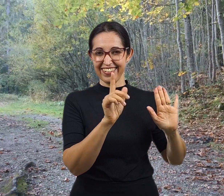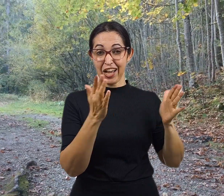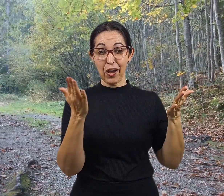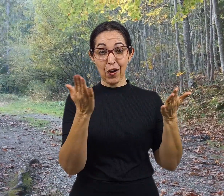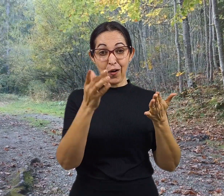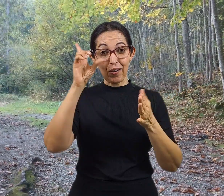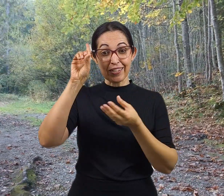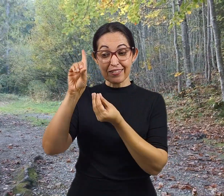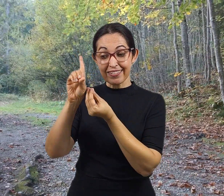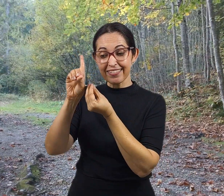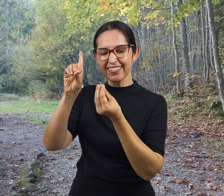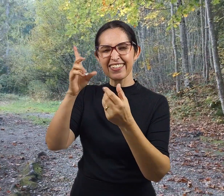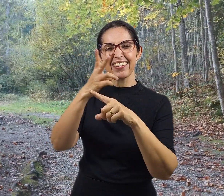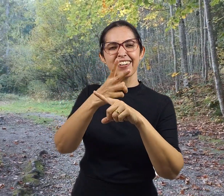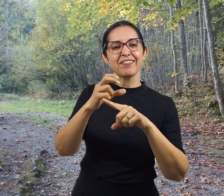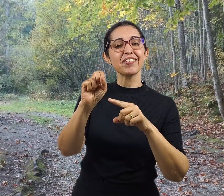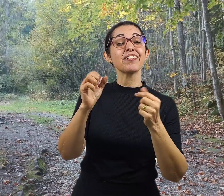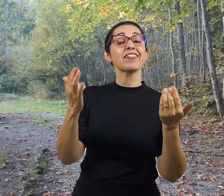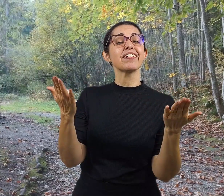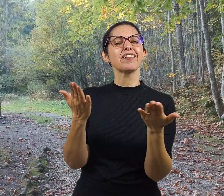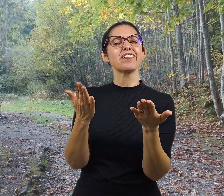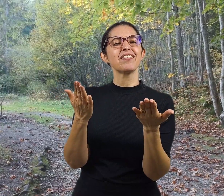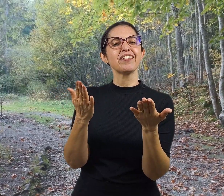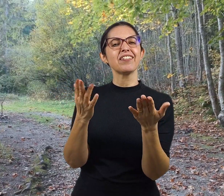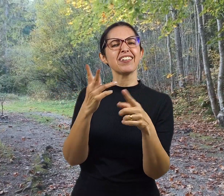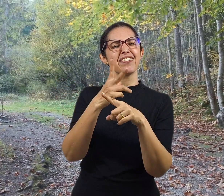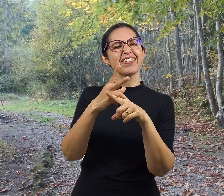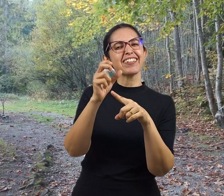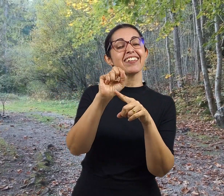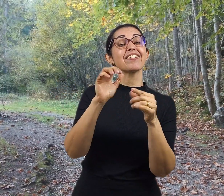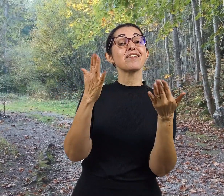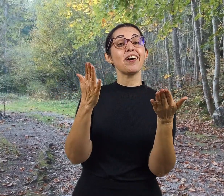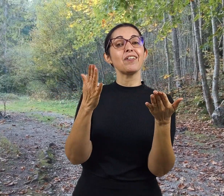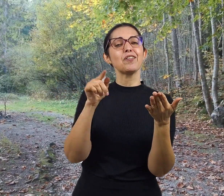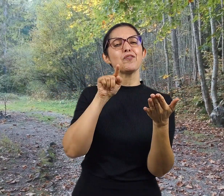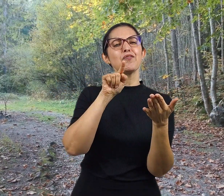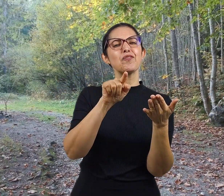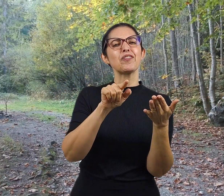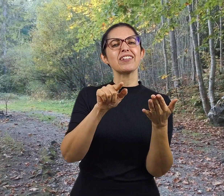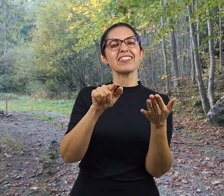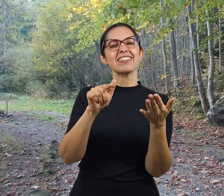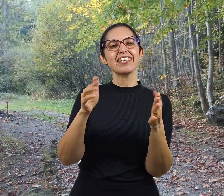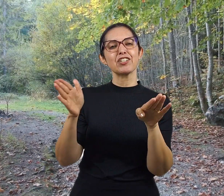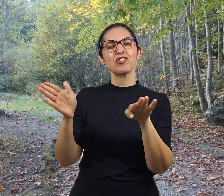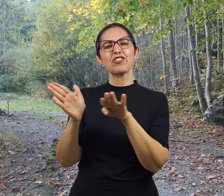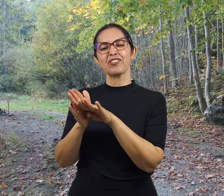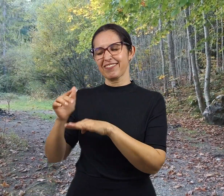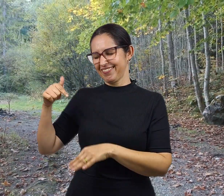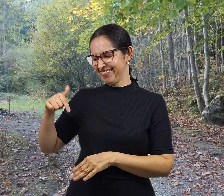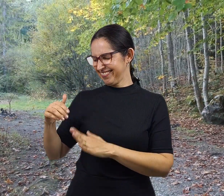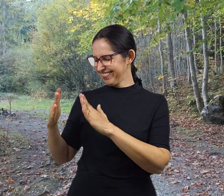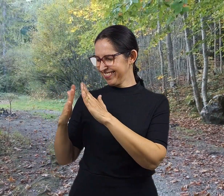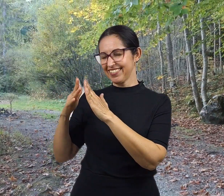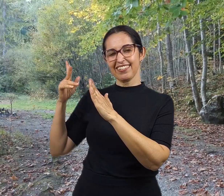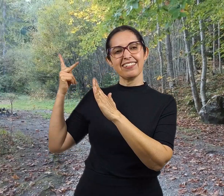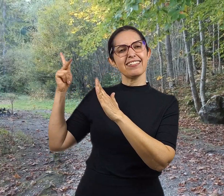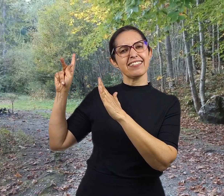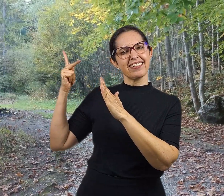Sabe qual a vitória que o Senhor te deu hoje? Ele te deu condição de subir a Betel. Louvado seja o nome do Senhor. E nós já